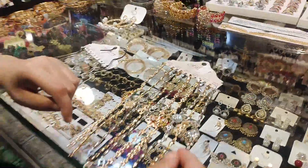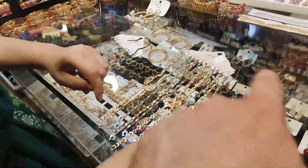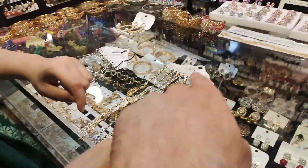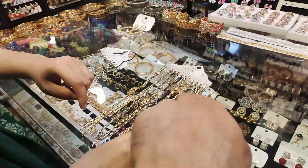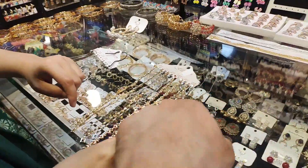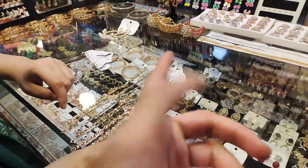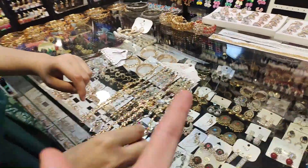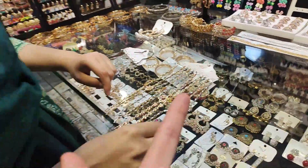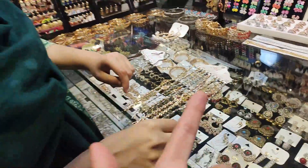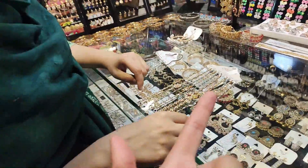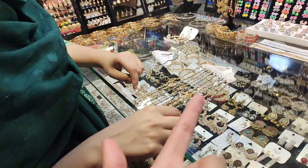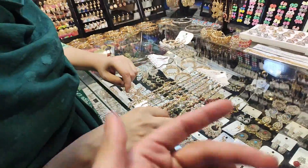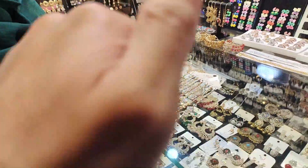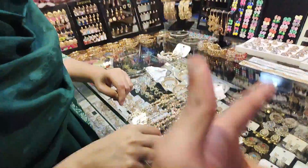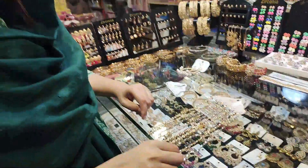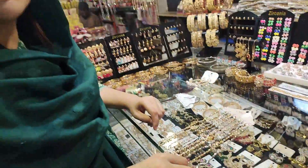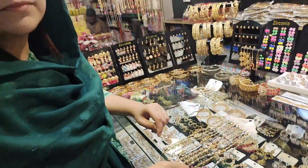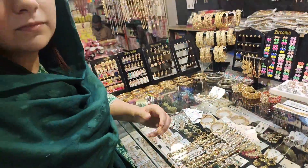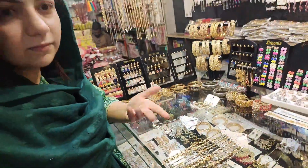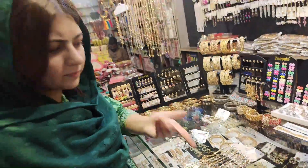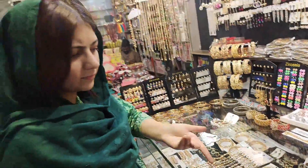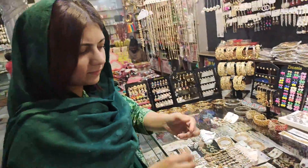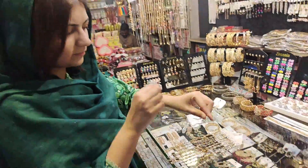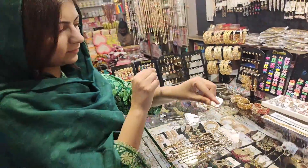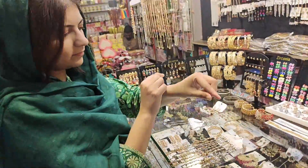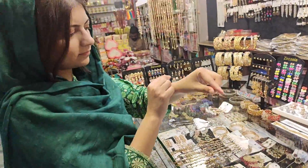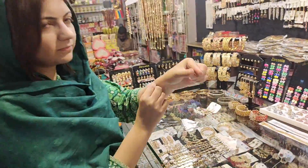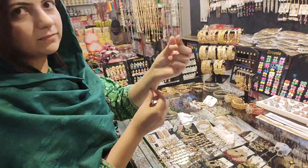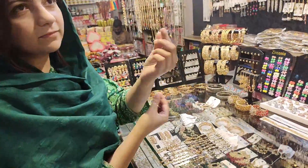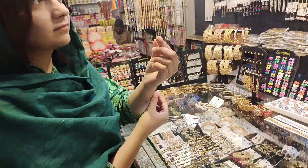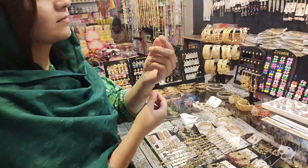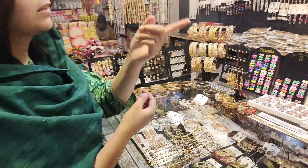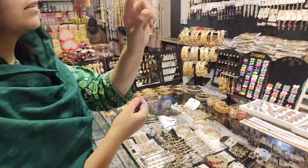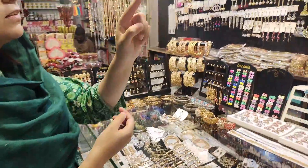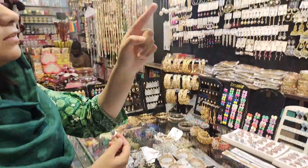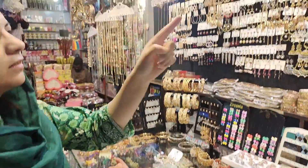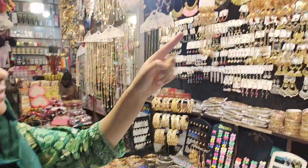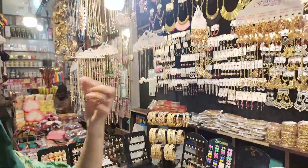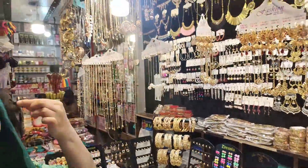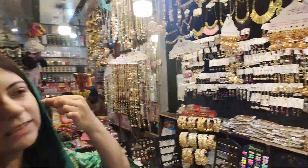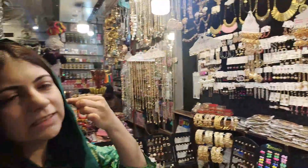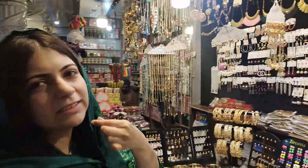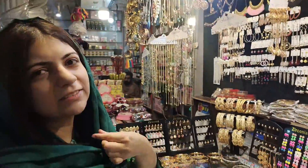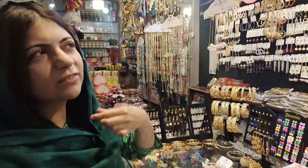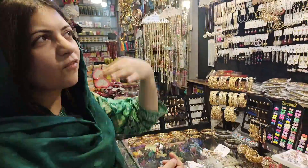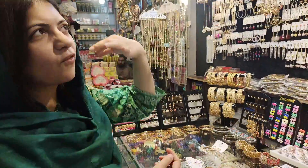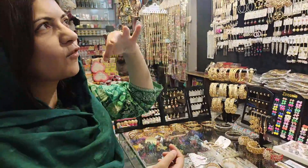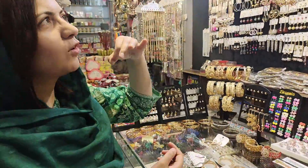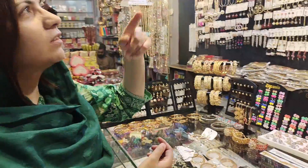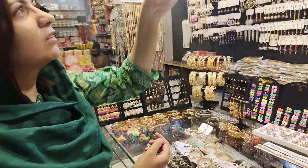काफ़ी मिलेगी। ये क्या, ये ब्रेसलेट्स हैं, ये इयररिंग्स लगे हुए